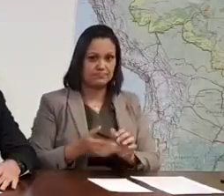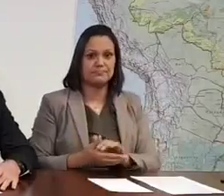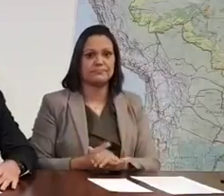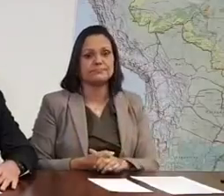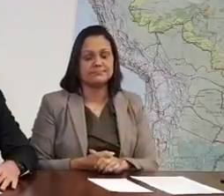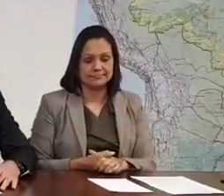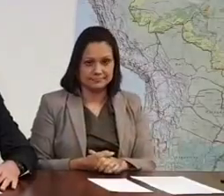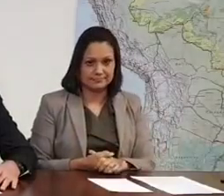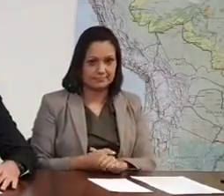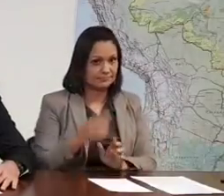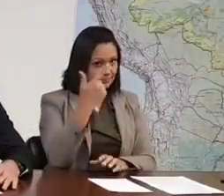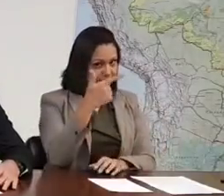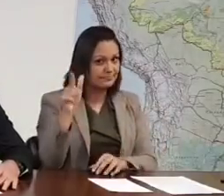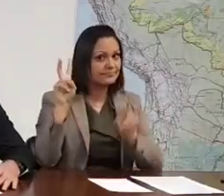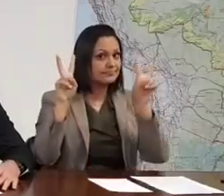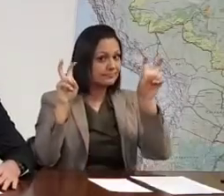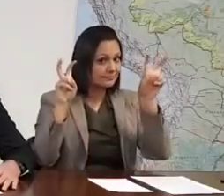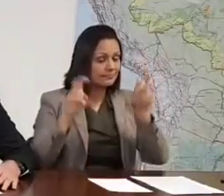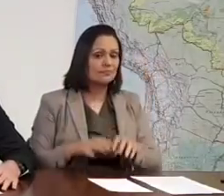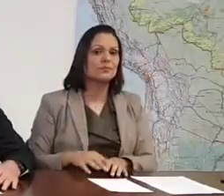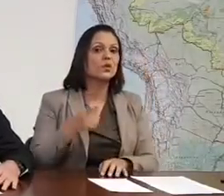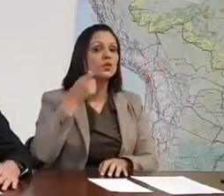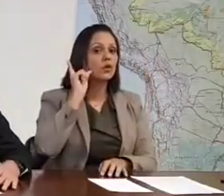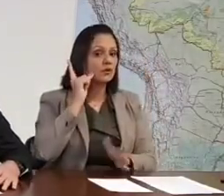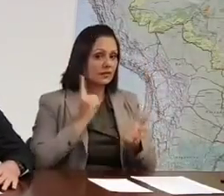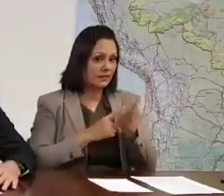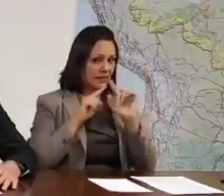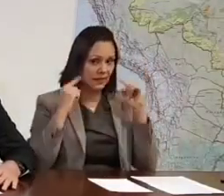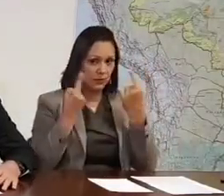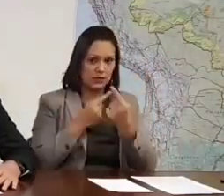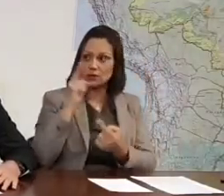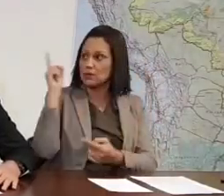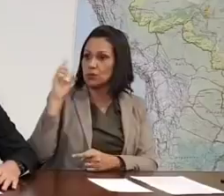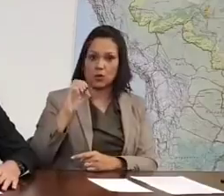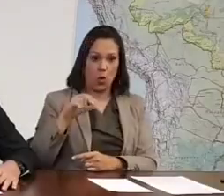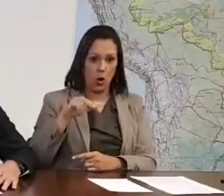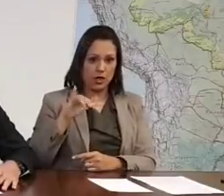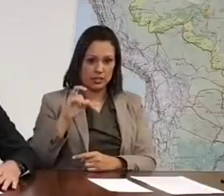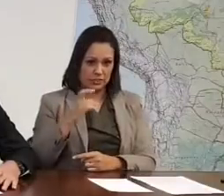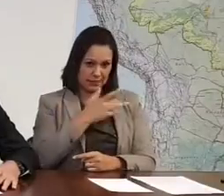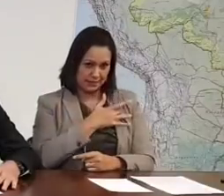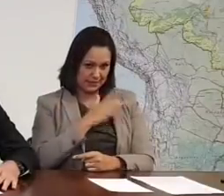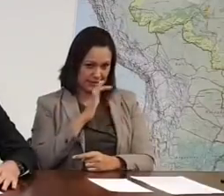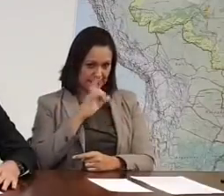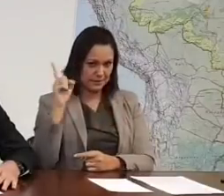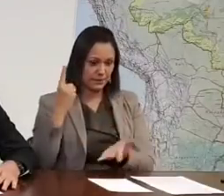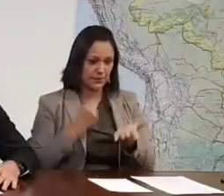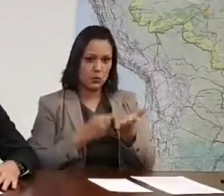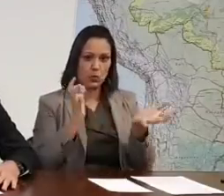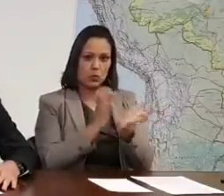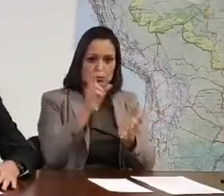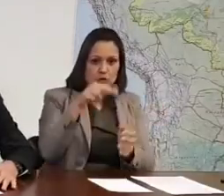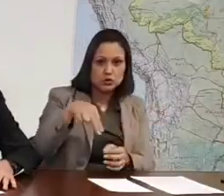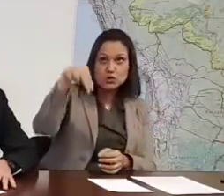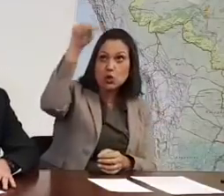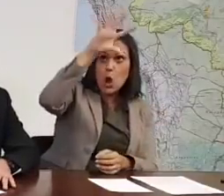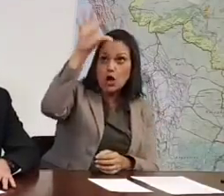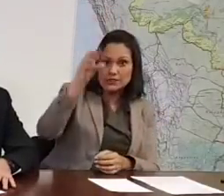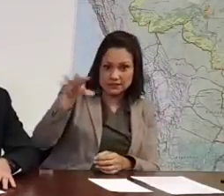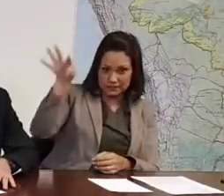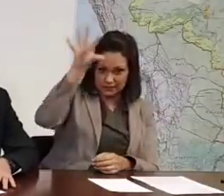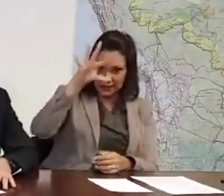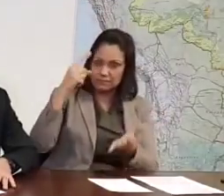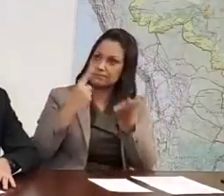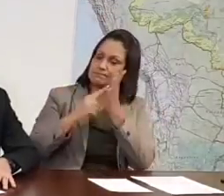Bem, um outro assunto, ontem tivemos uma reunião junto com o Onix, com a bancada do Nordeste, e amanhã